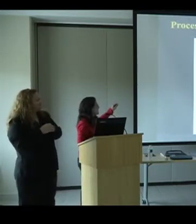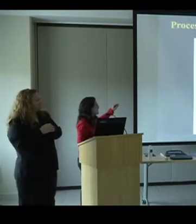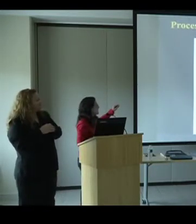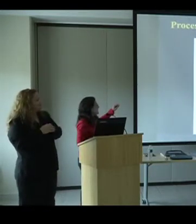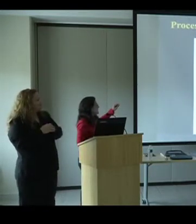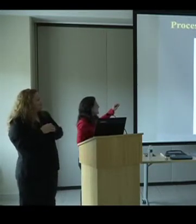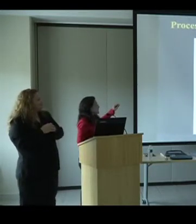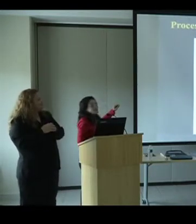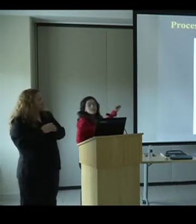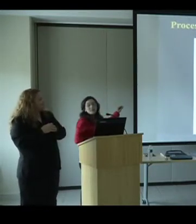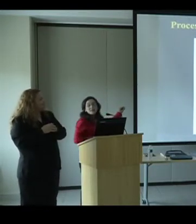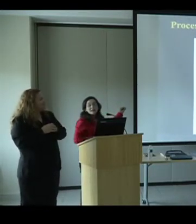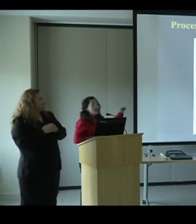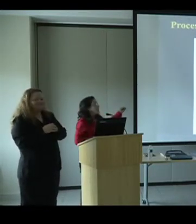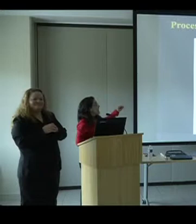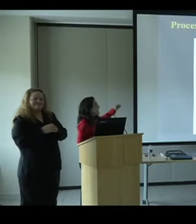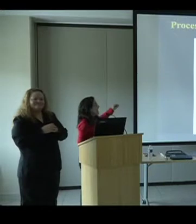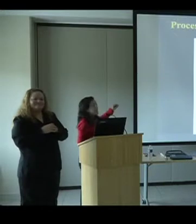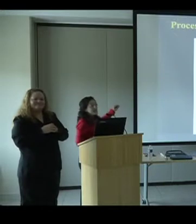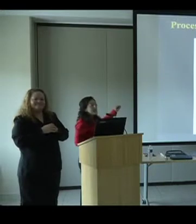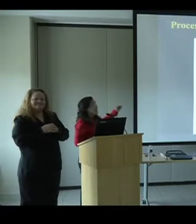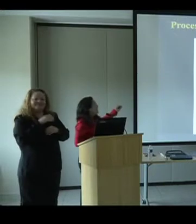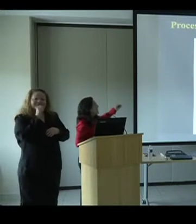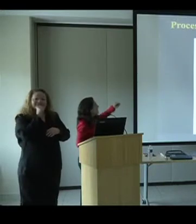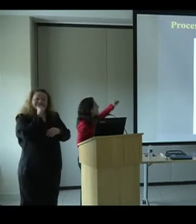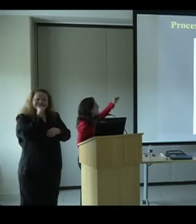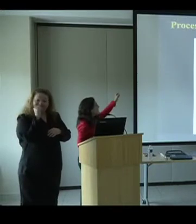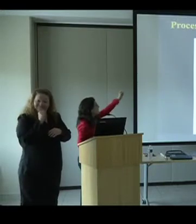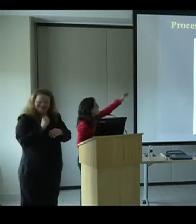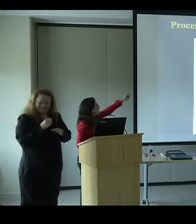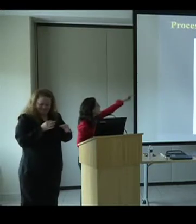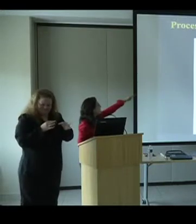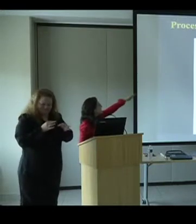Pero la vieja